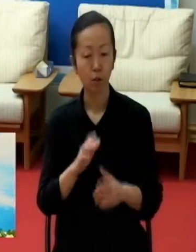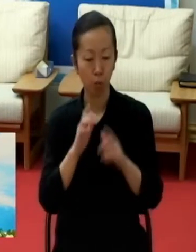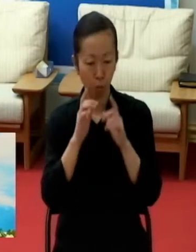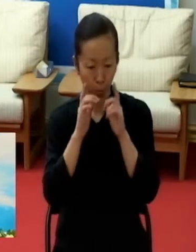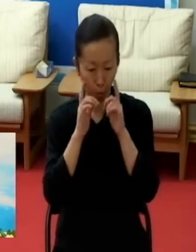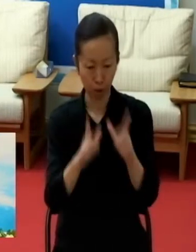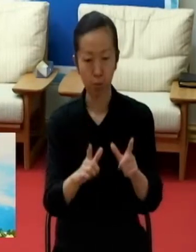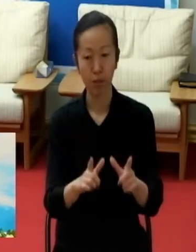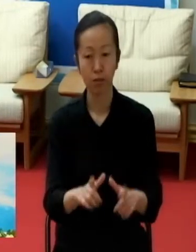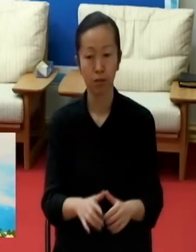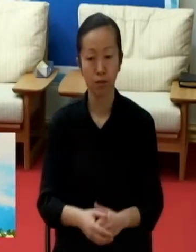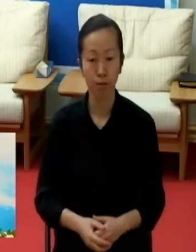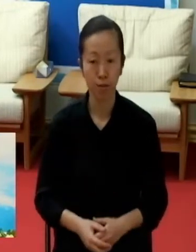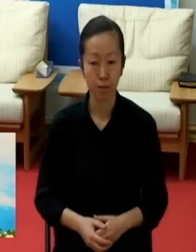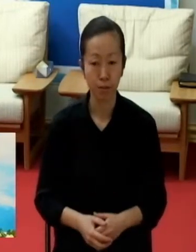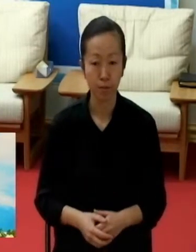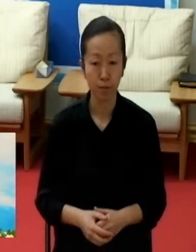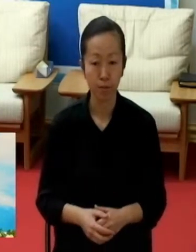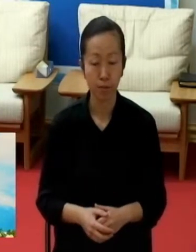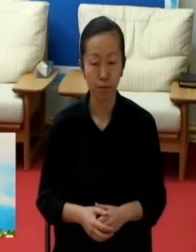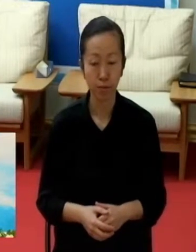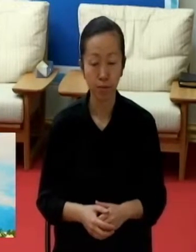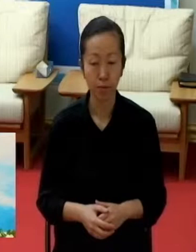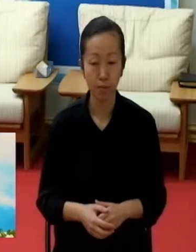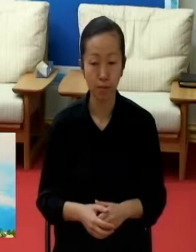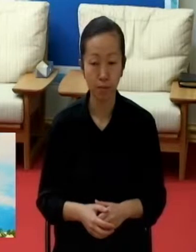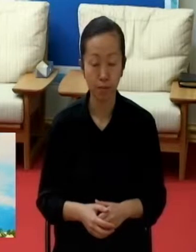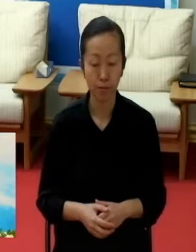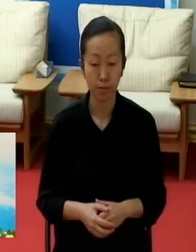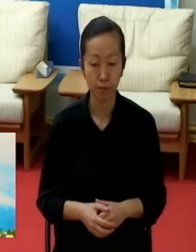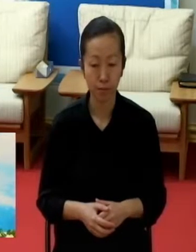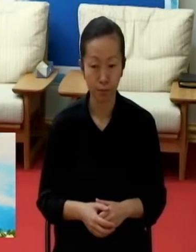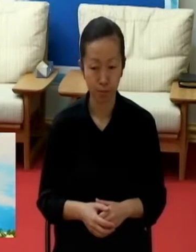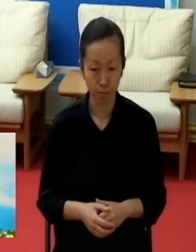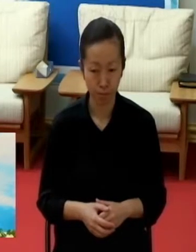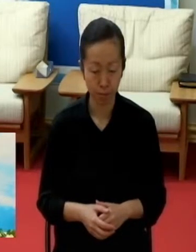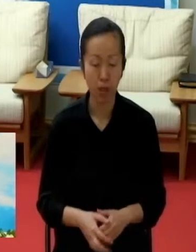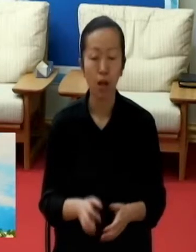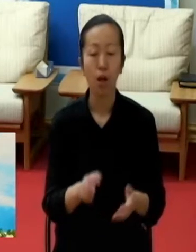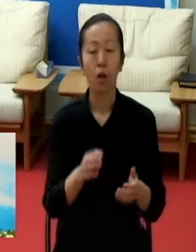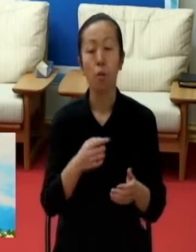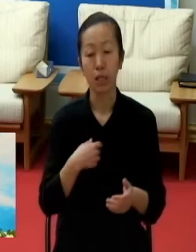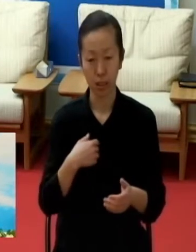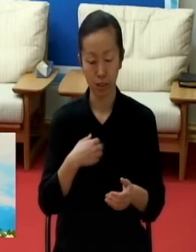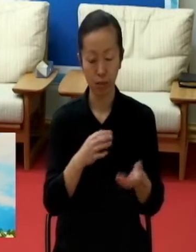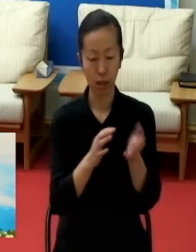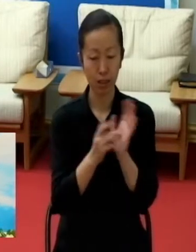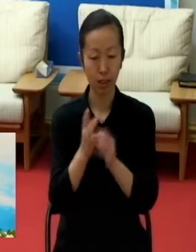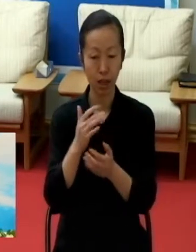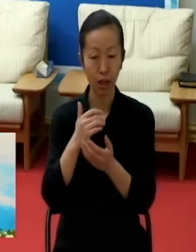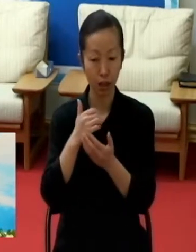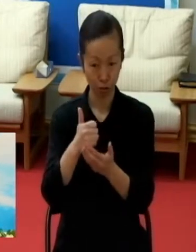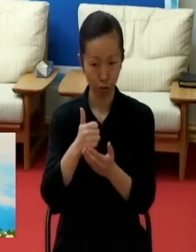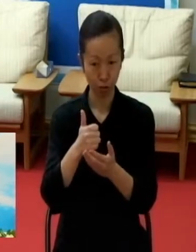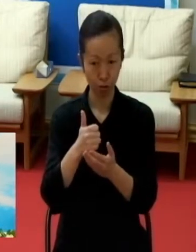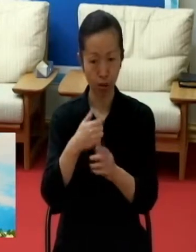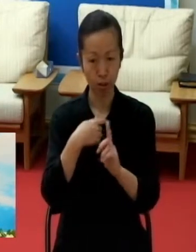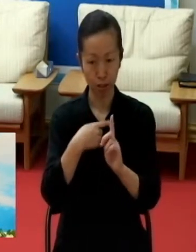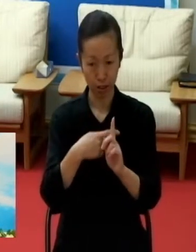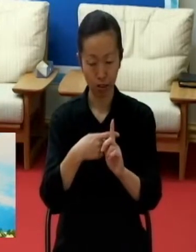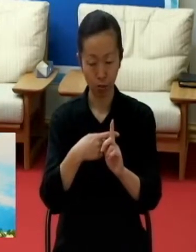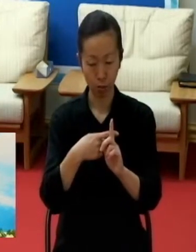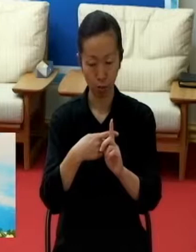えます。 나에게는 예수의 몸, 예수의 흔적이 있다. 私にはイエスの焼き印